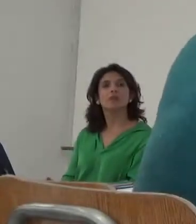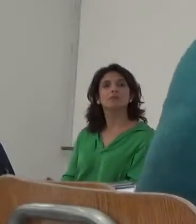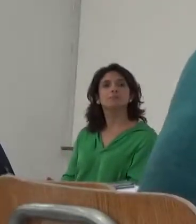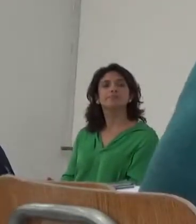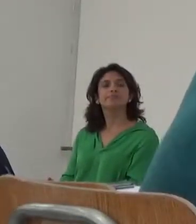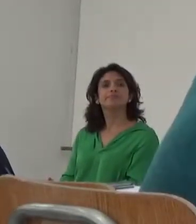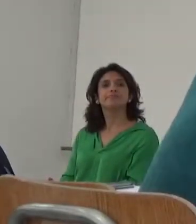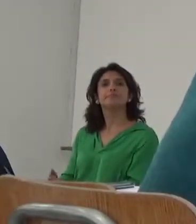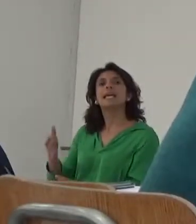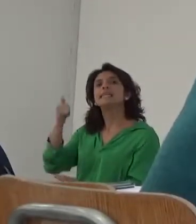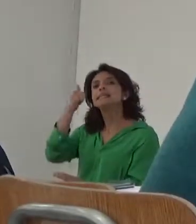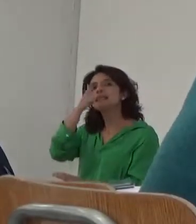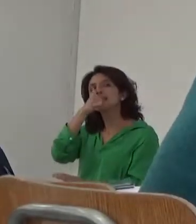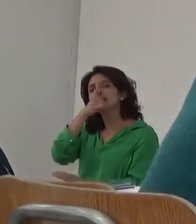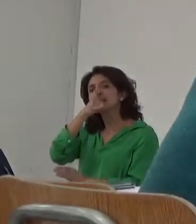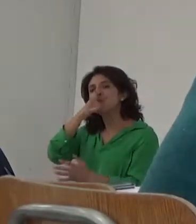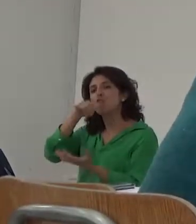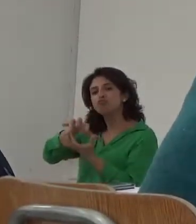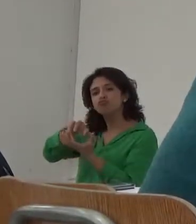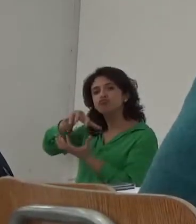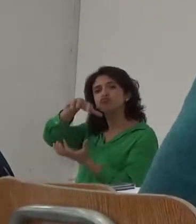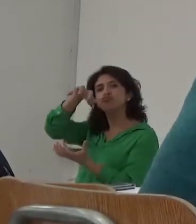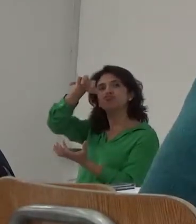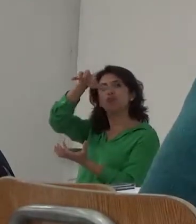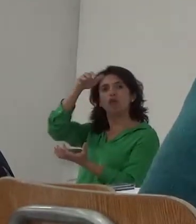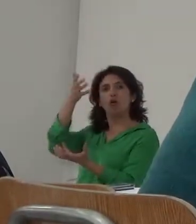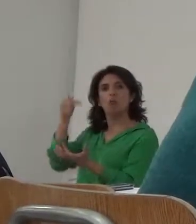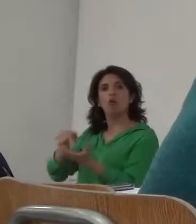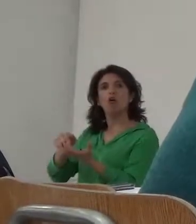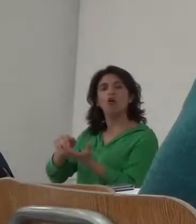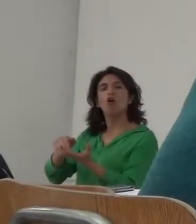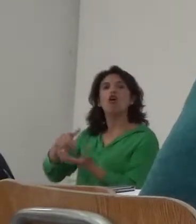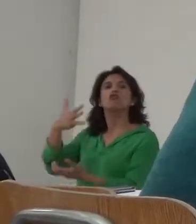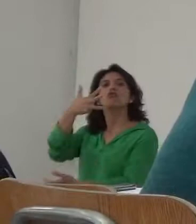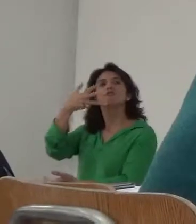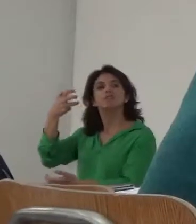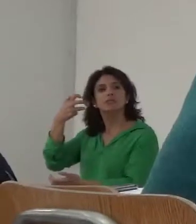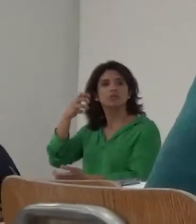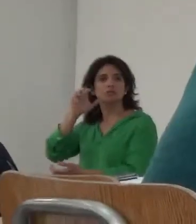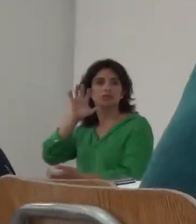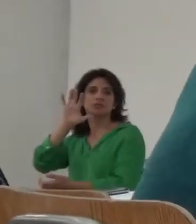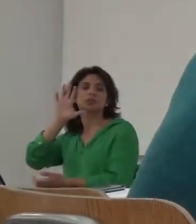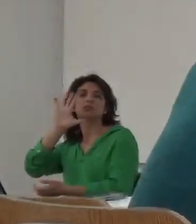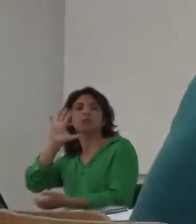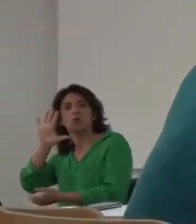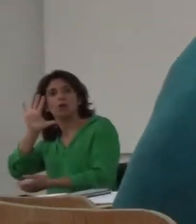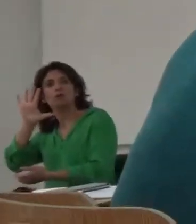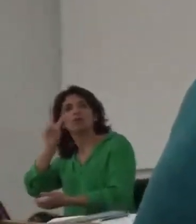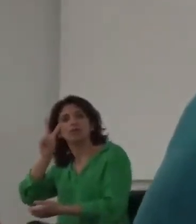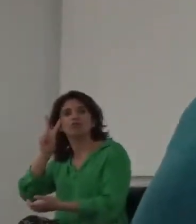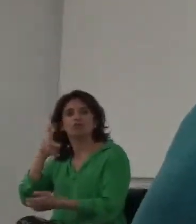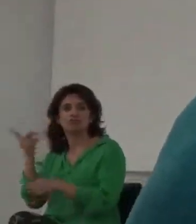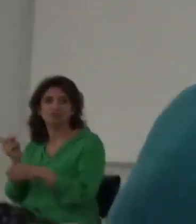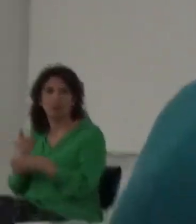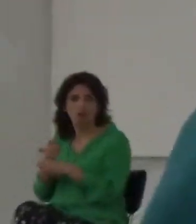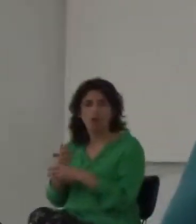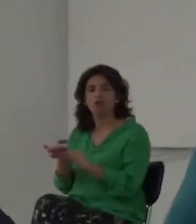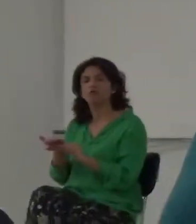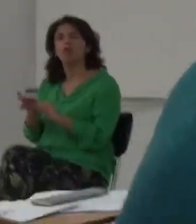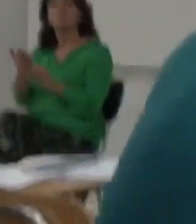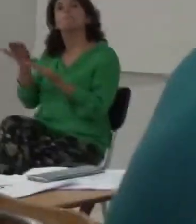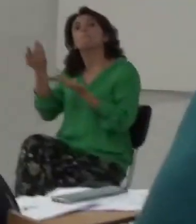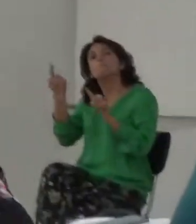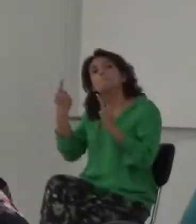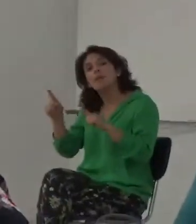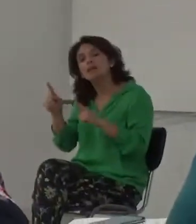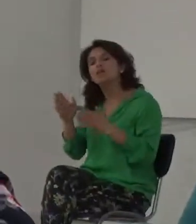El tiempo total del corpus obtenido de los 12 relatos es de 952 segundos. Pareciera ser muy poco. Sin embargo, dada la